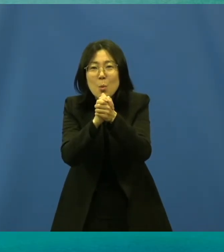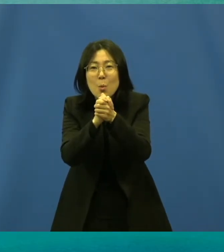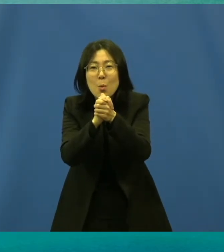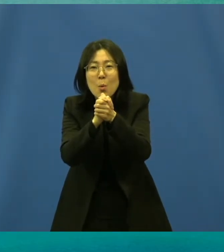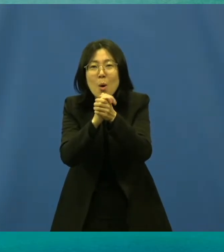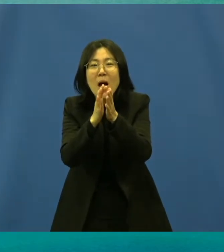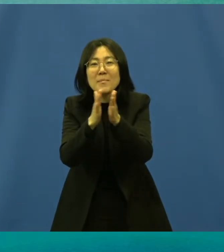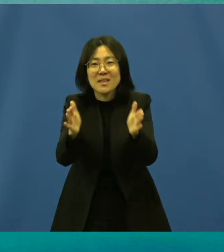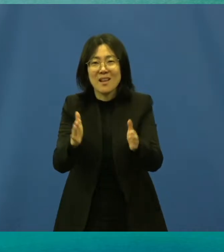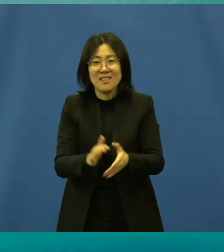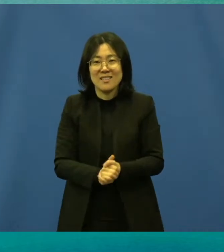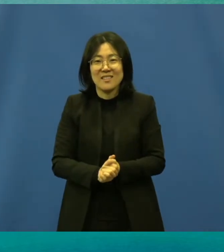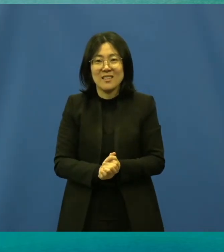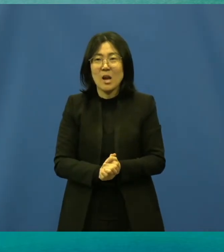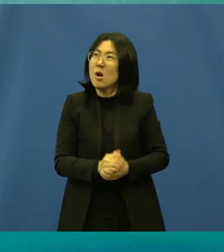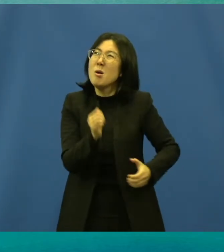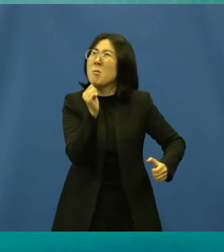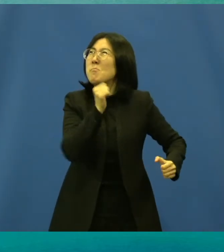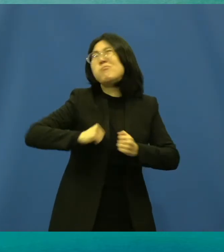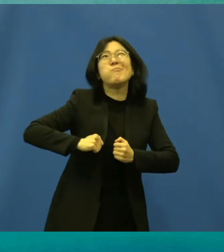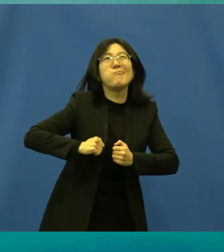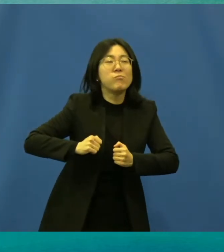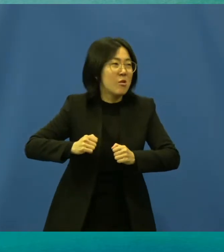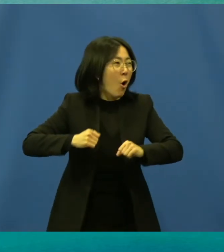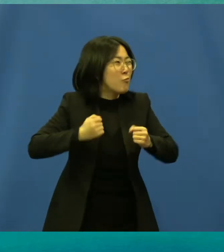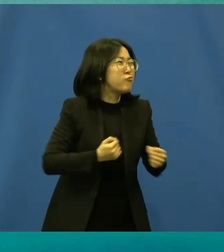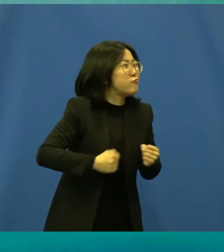아니, 비로소 기도합니다.